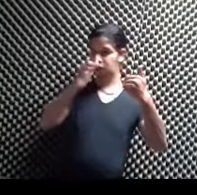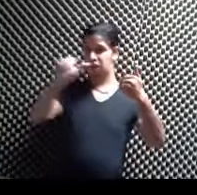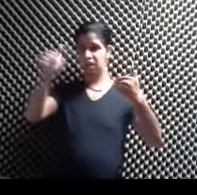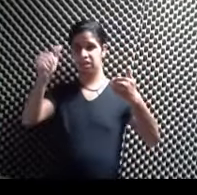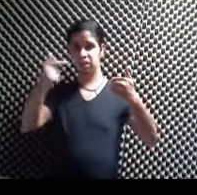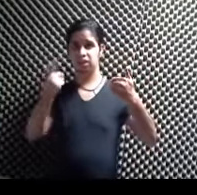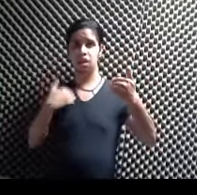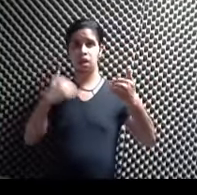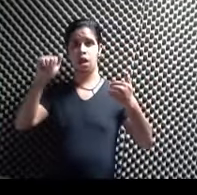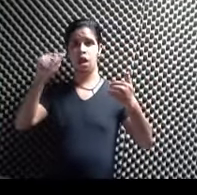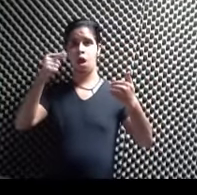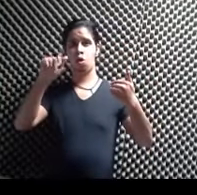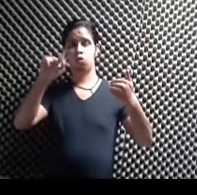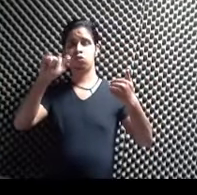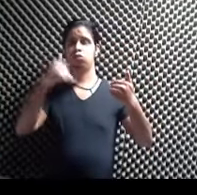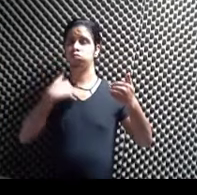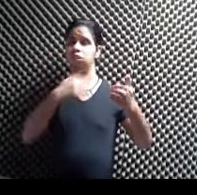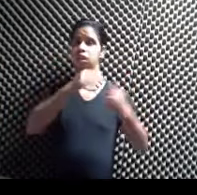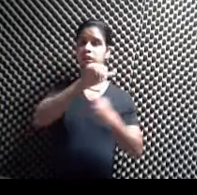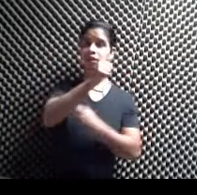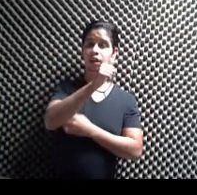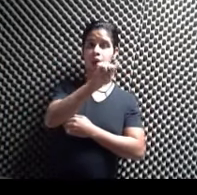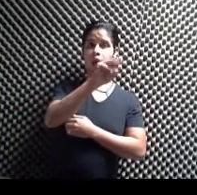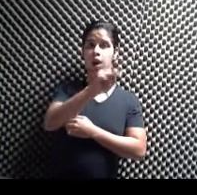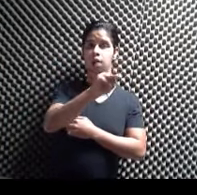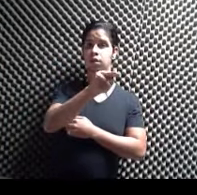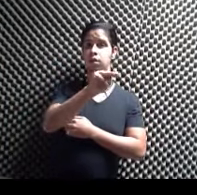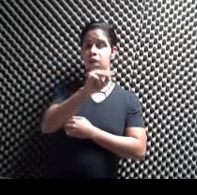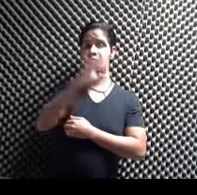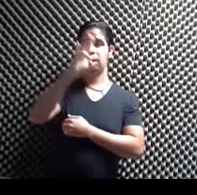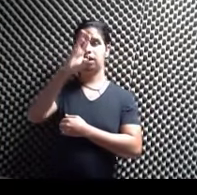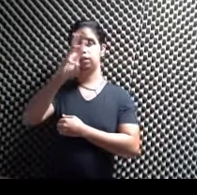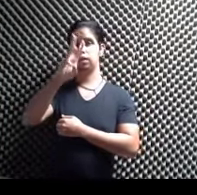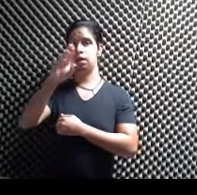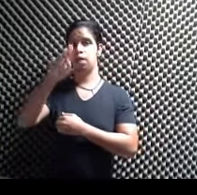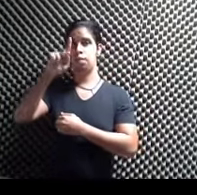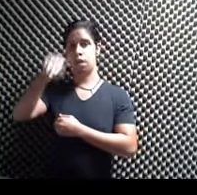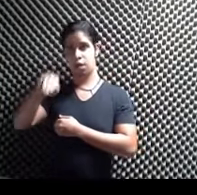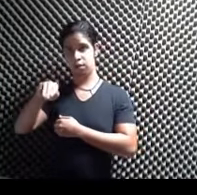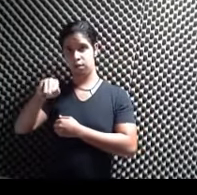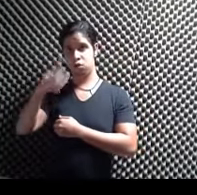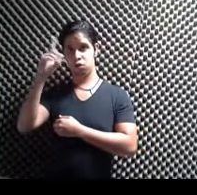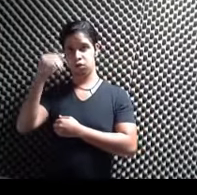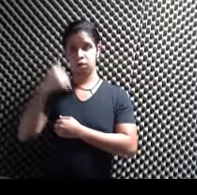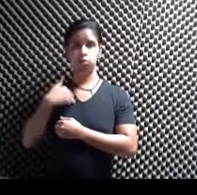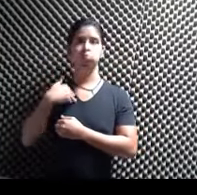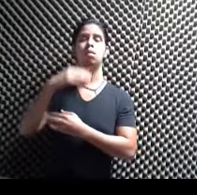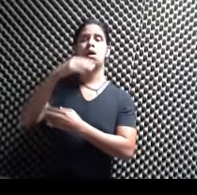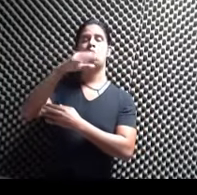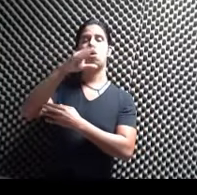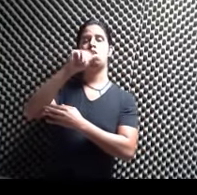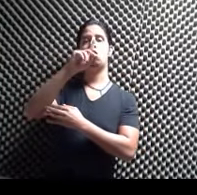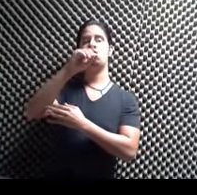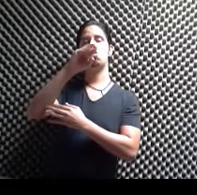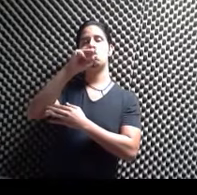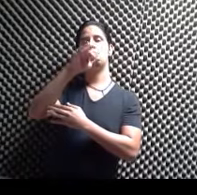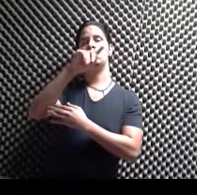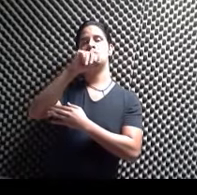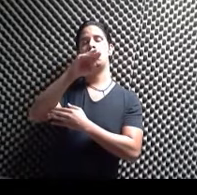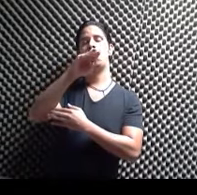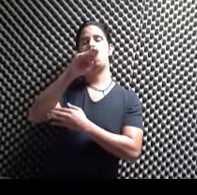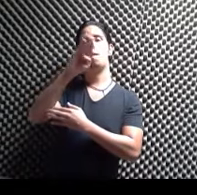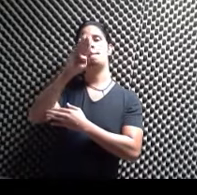de agosto. De 10 de la mañana a 5 de la tarde en el Centro Comunal Condominio Bahía. Eso es en la Avenida Las Palmas, en